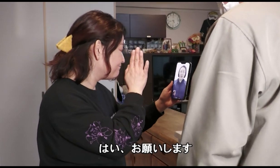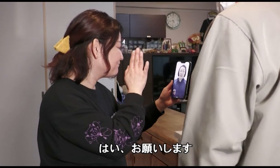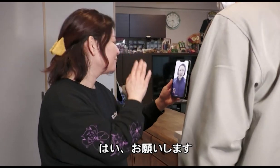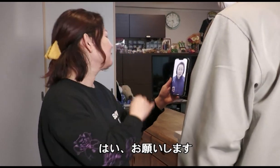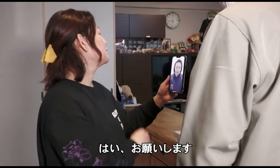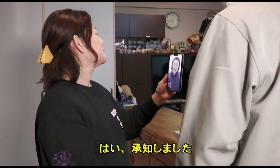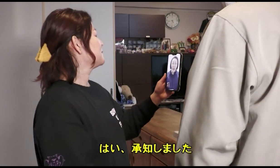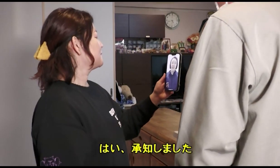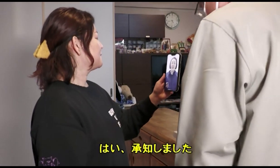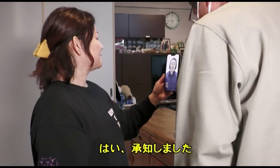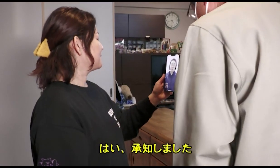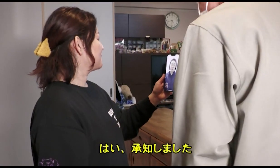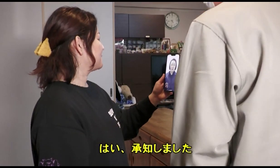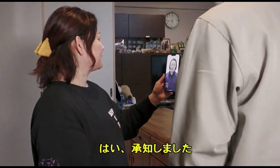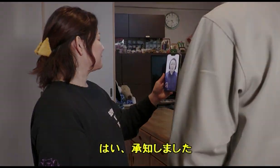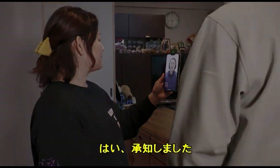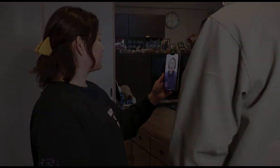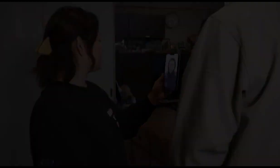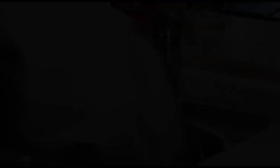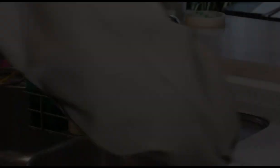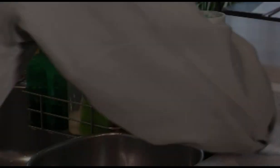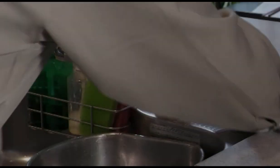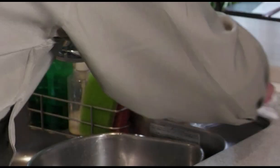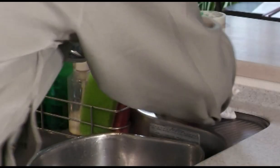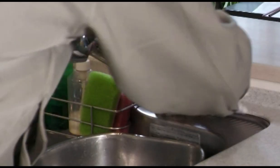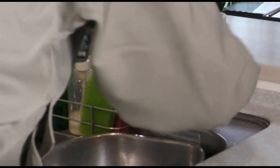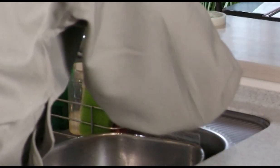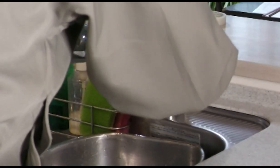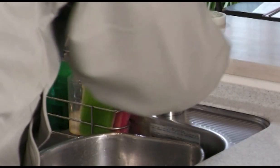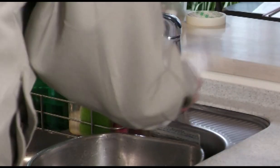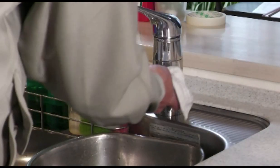はい、お願いいたします。 はい、そうしました。